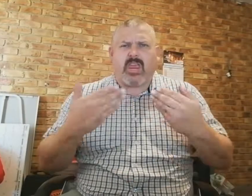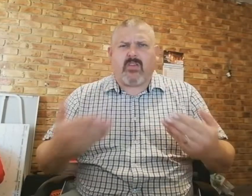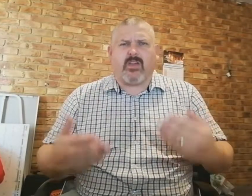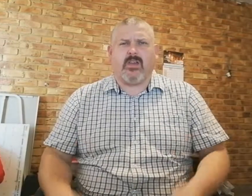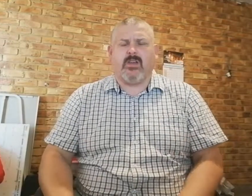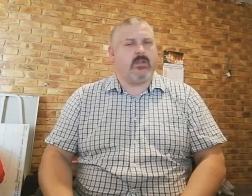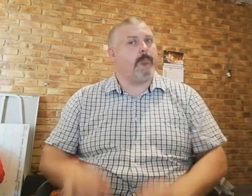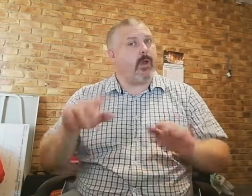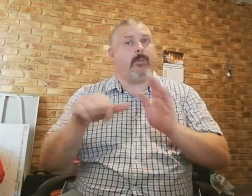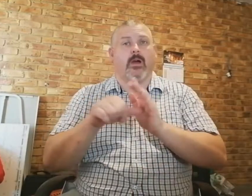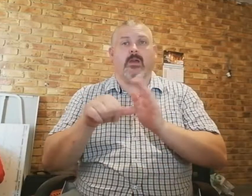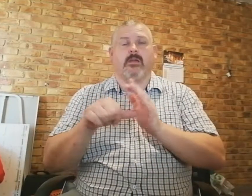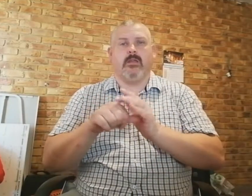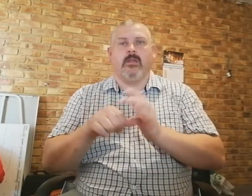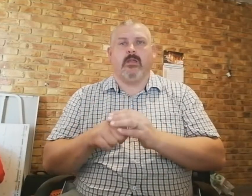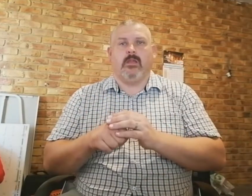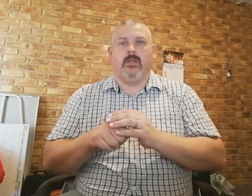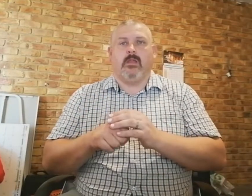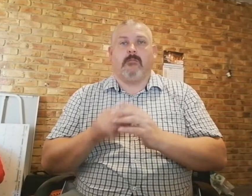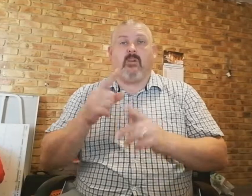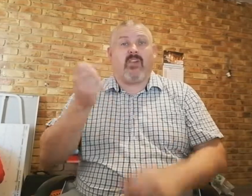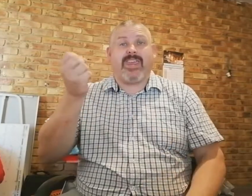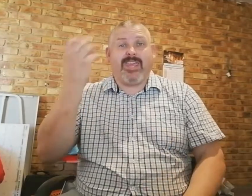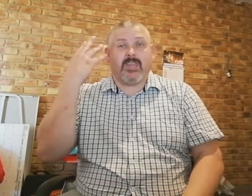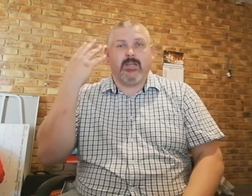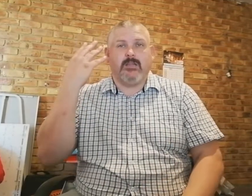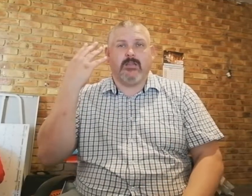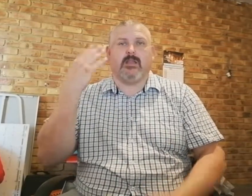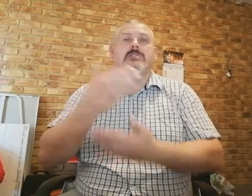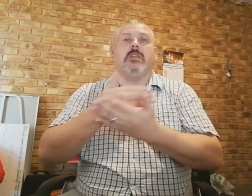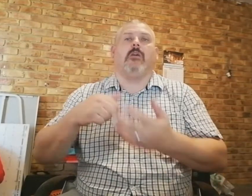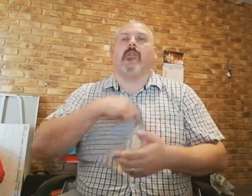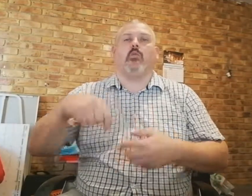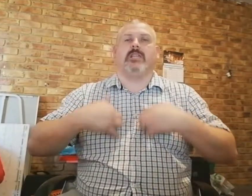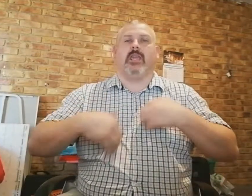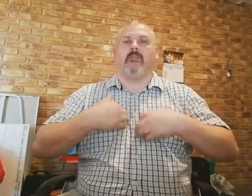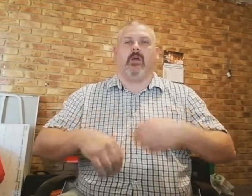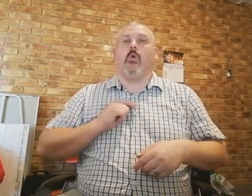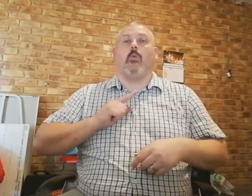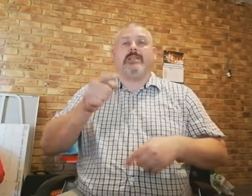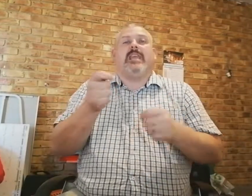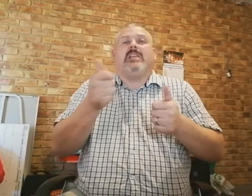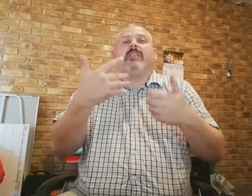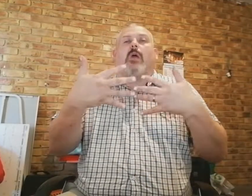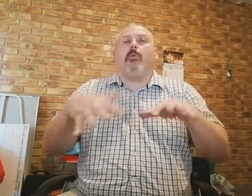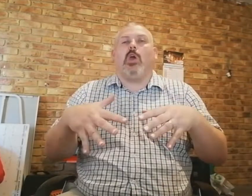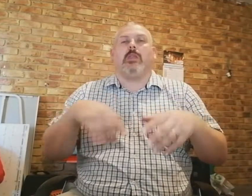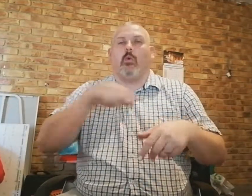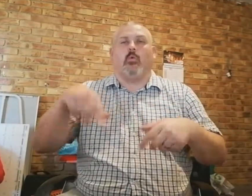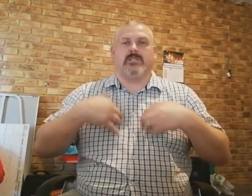Vergewe is baie belang, maar vergeet is deel van ons lewe, want dit is iets wat gebeur het in ons